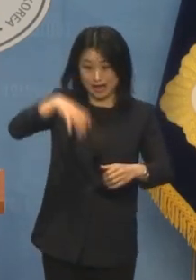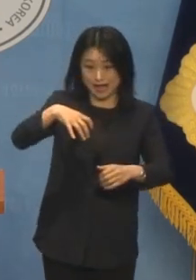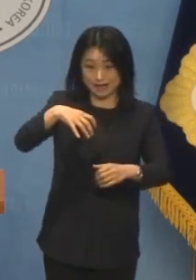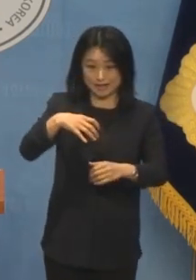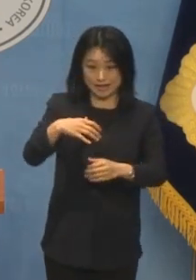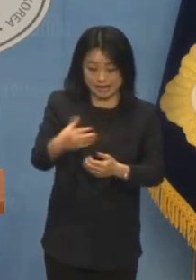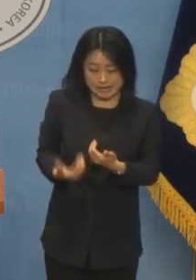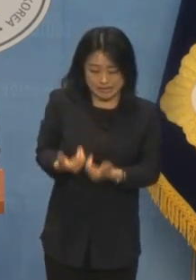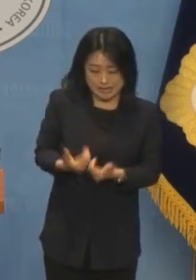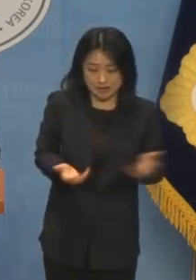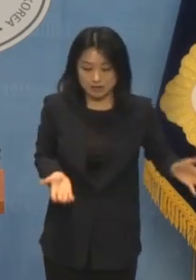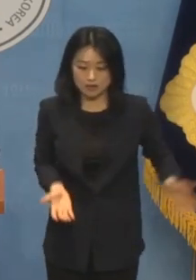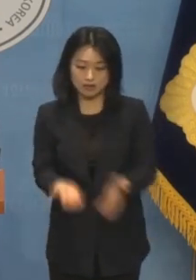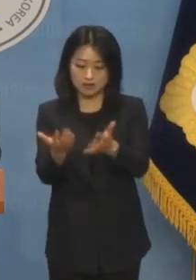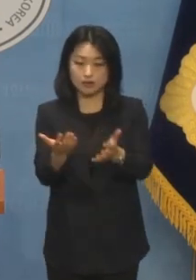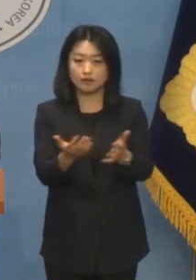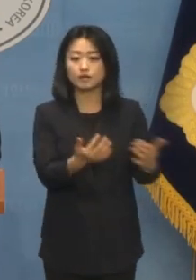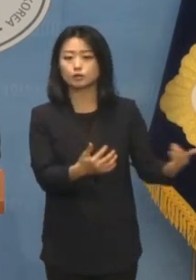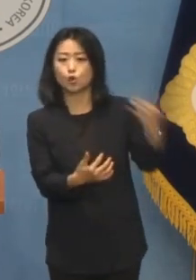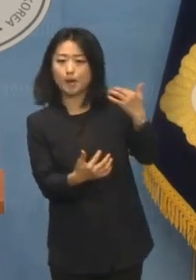기획된 도발입니다.